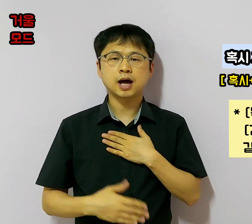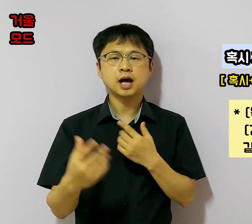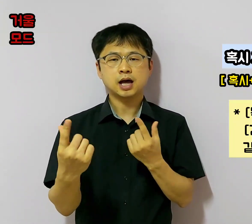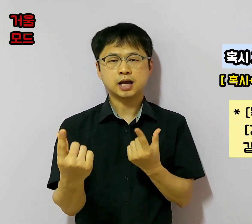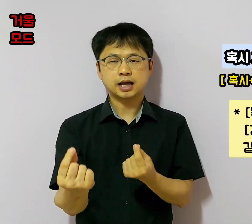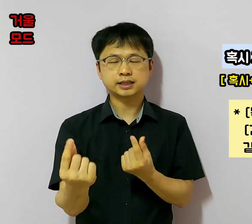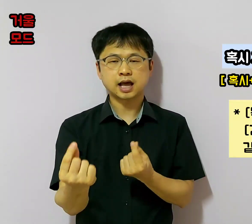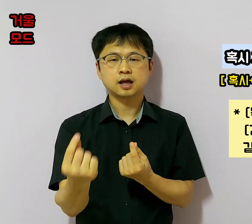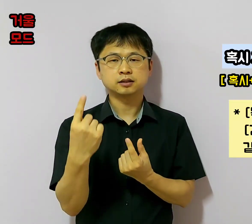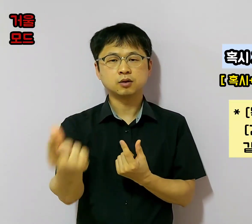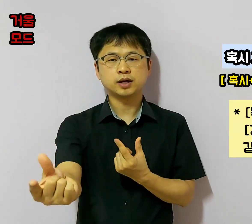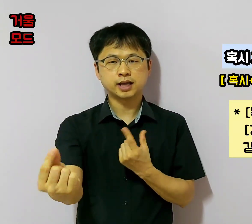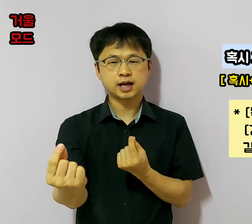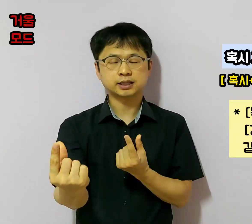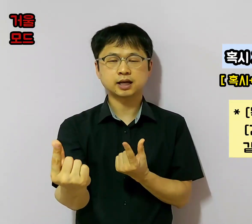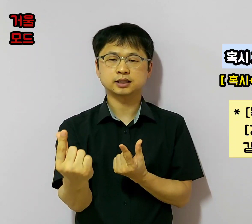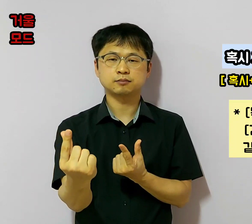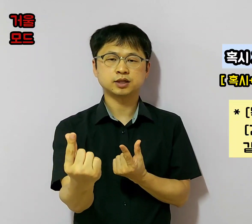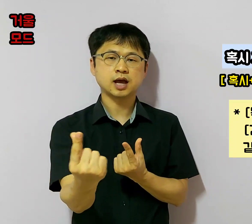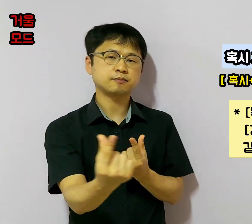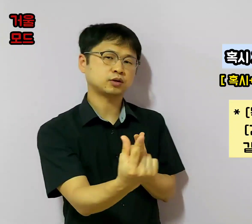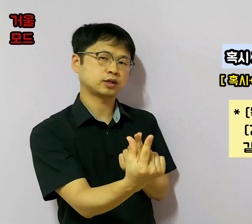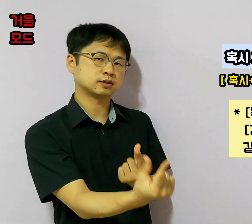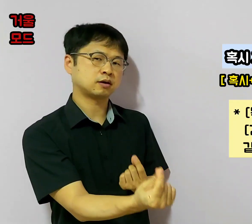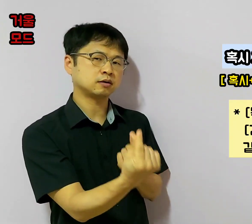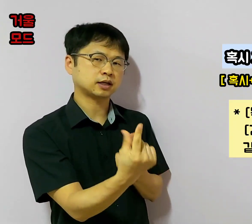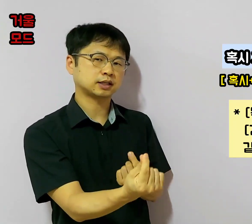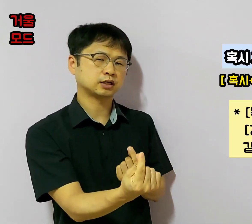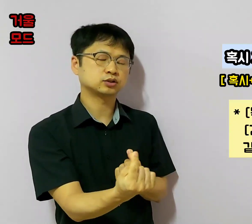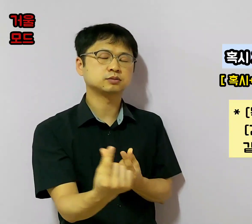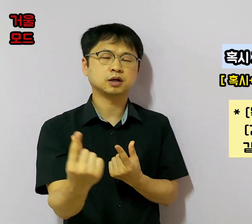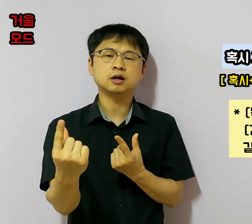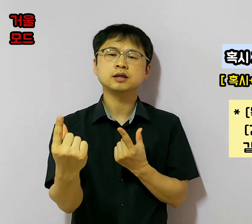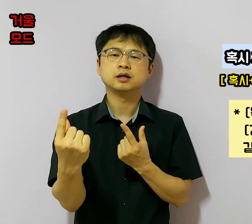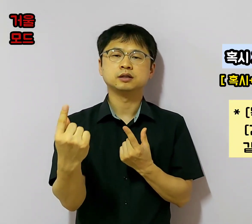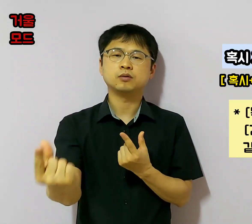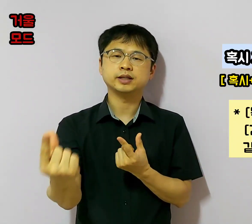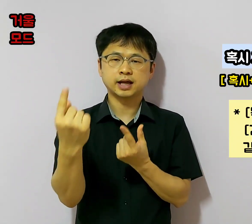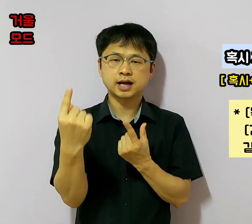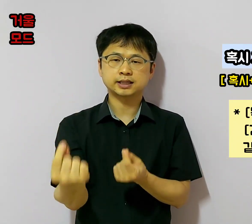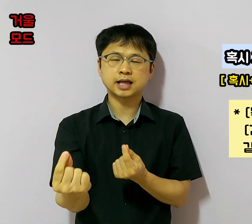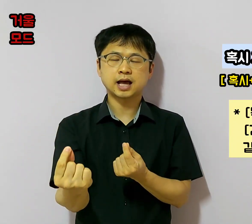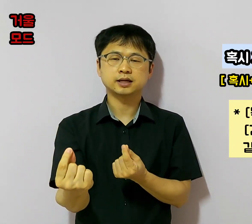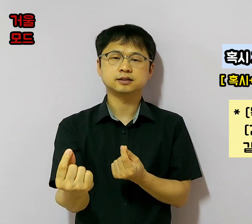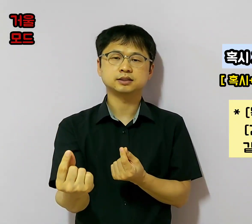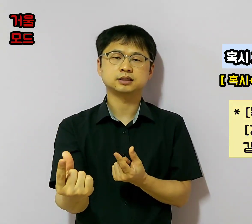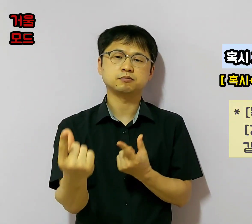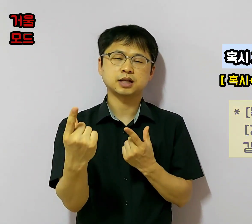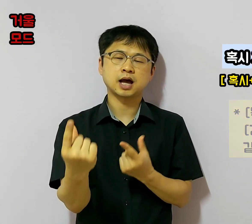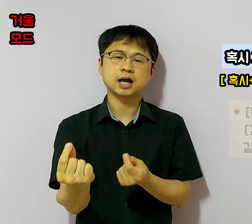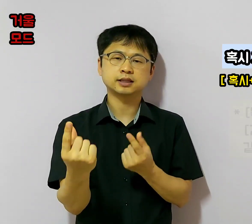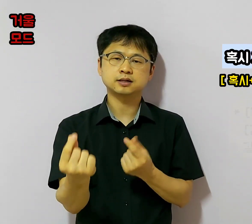나와 같다. 너와 내가 같다기 때문에 앞뒤로 해서 딱딱 해주시면 너와 내가 같다. 이런 뜻이 됩니다.